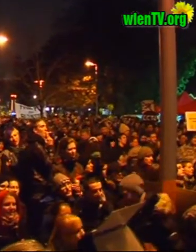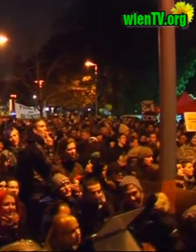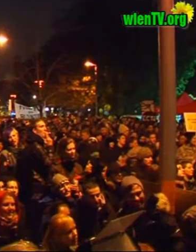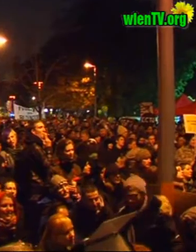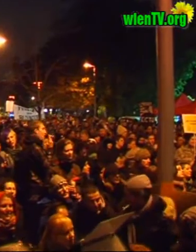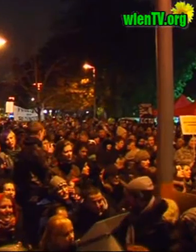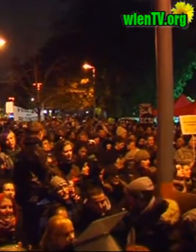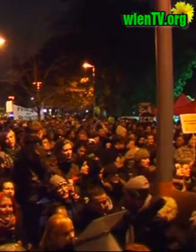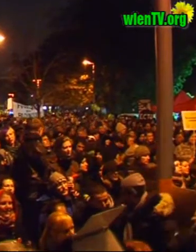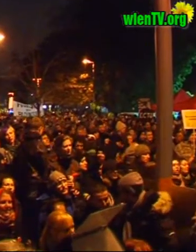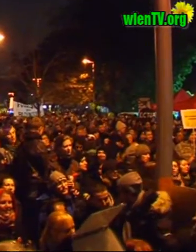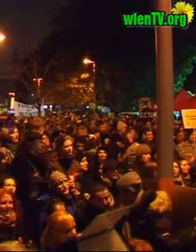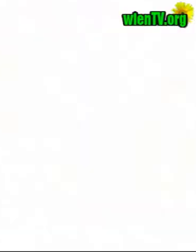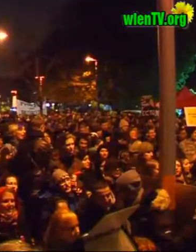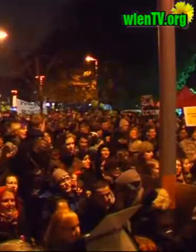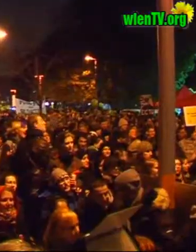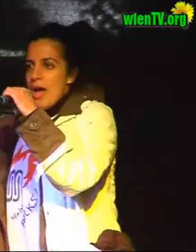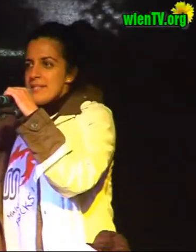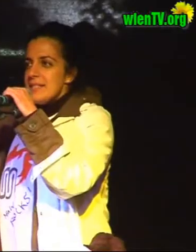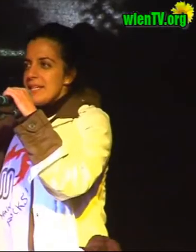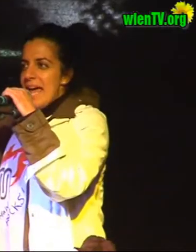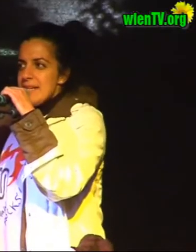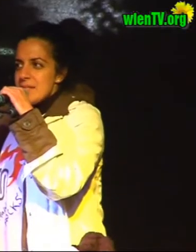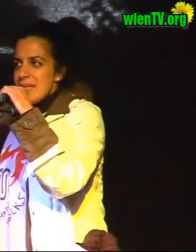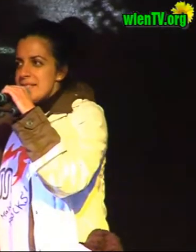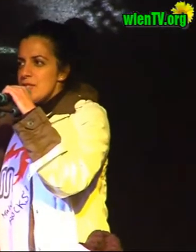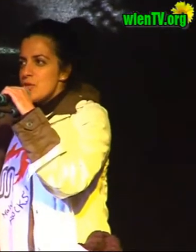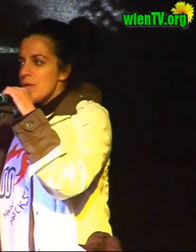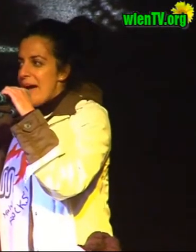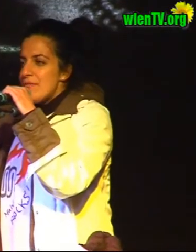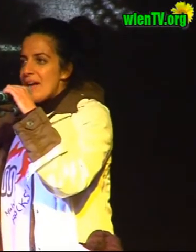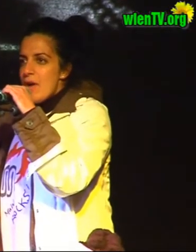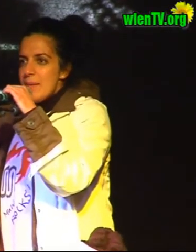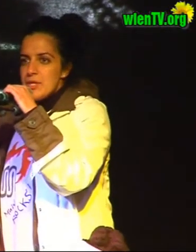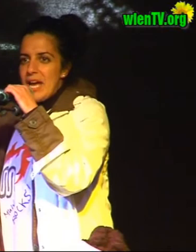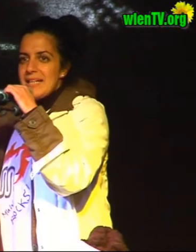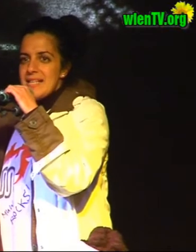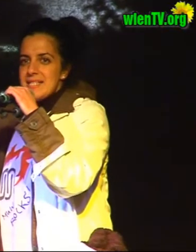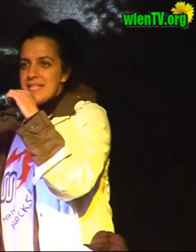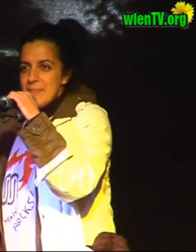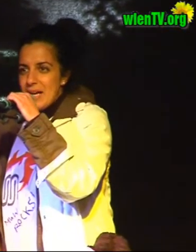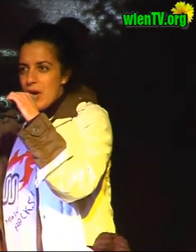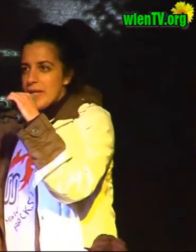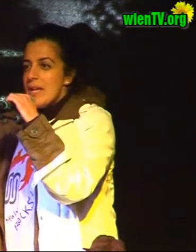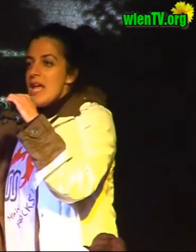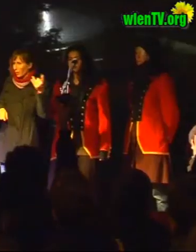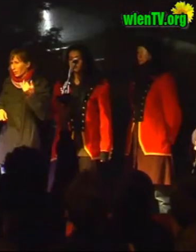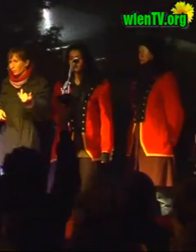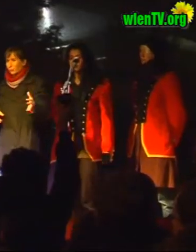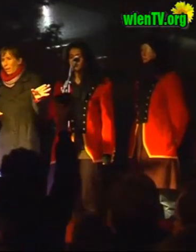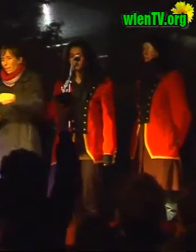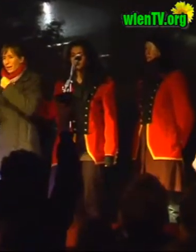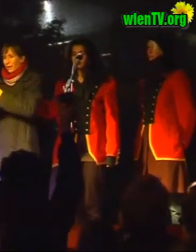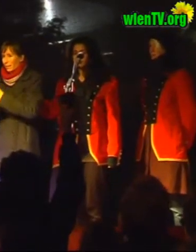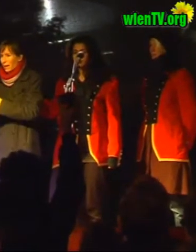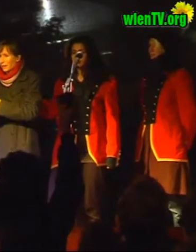haben Aufnahmetests, den RMS-Test, der Leute, die gerne das Medizinstudium anfangen wollen, beschränken, dass sie es nicht machen können.